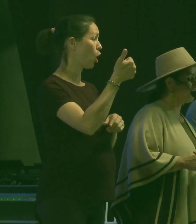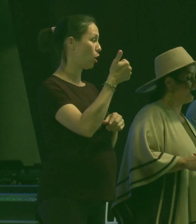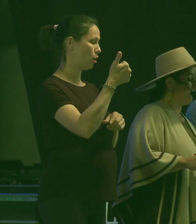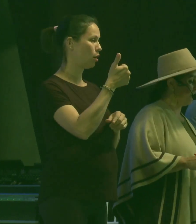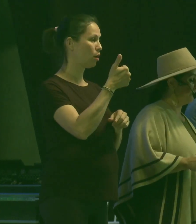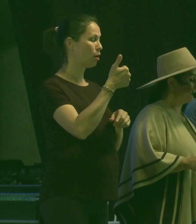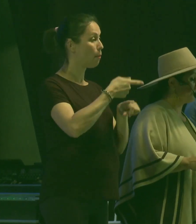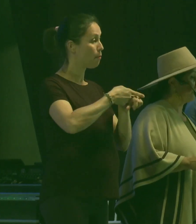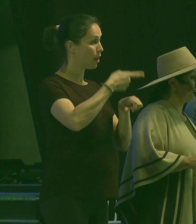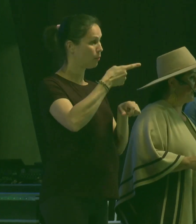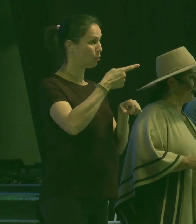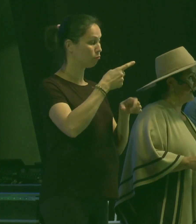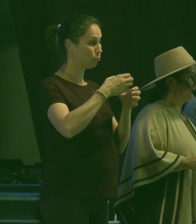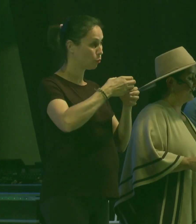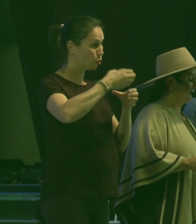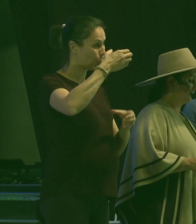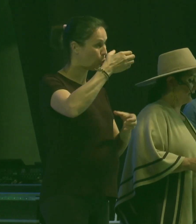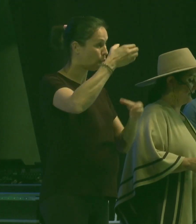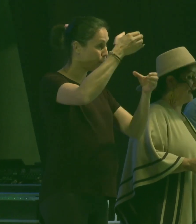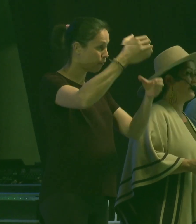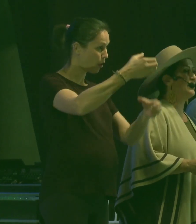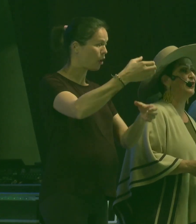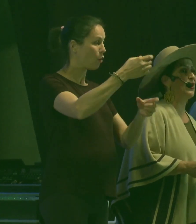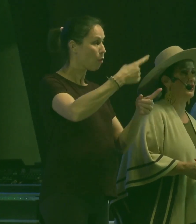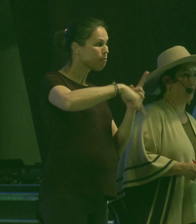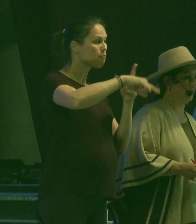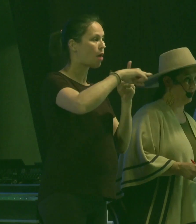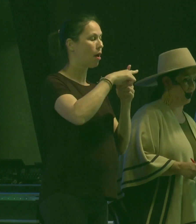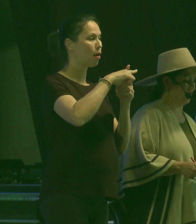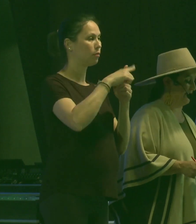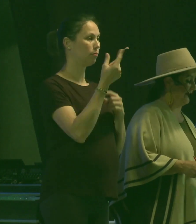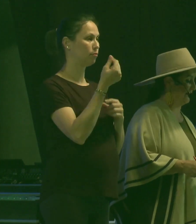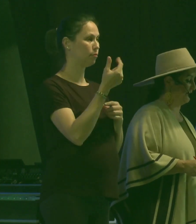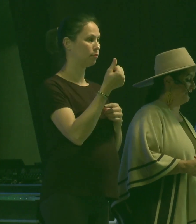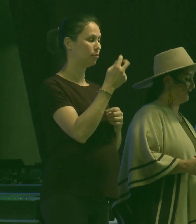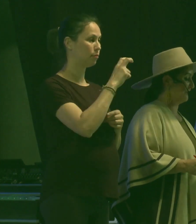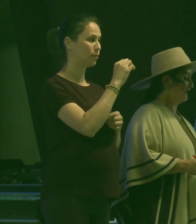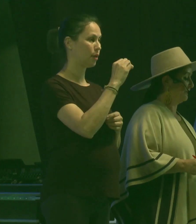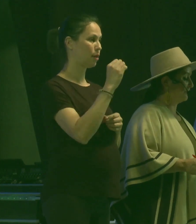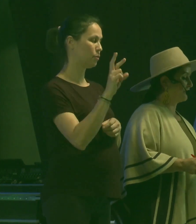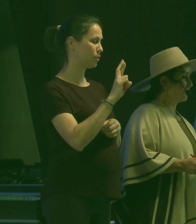R$500. Vamos lá, então. E a melhor melodia